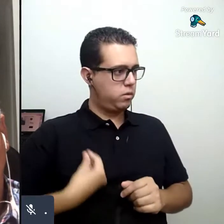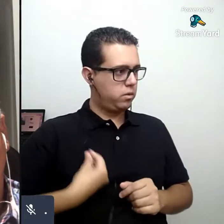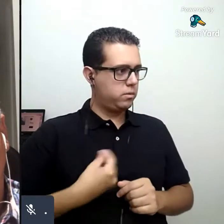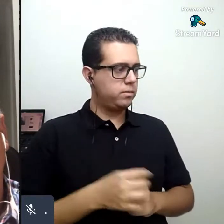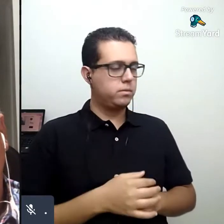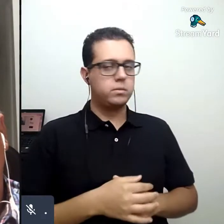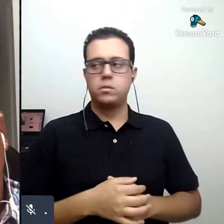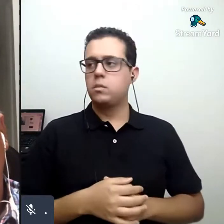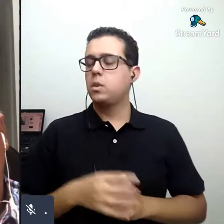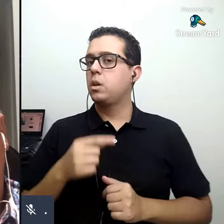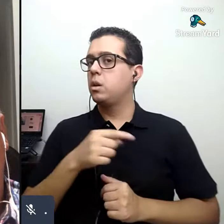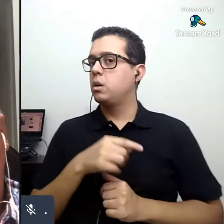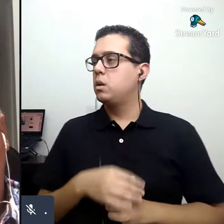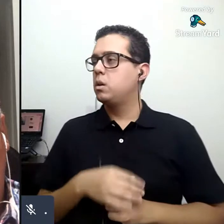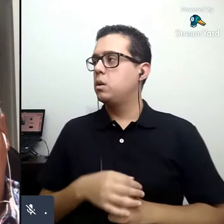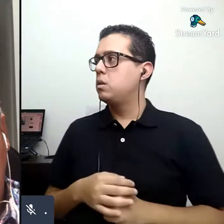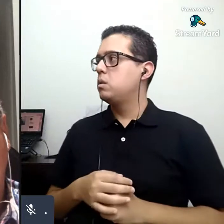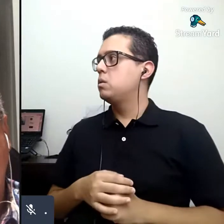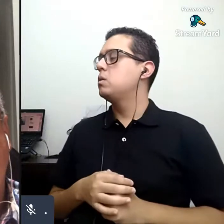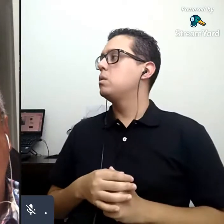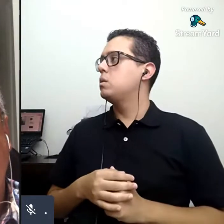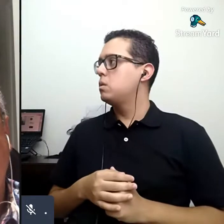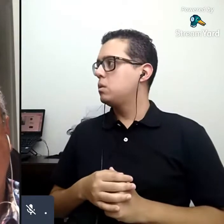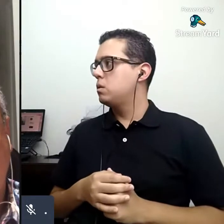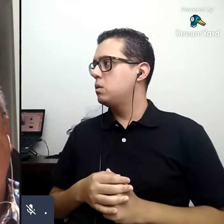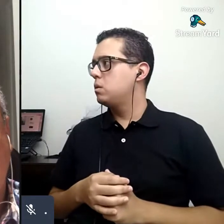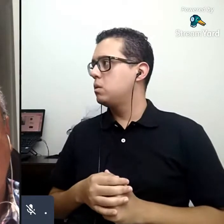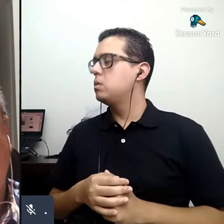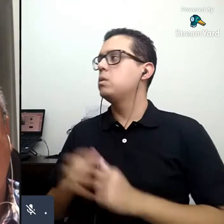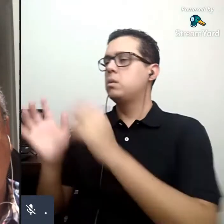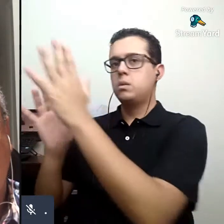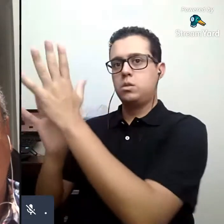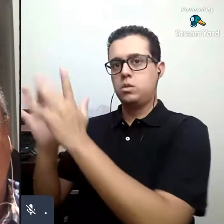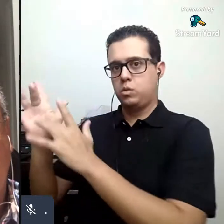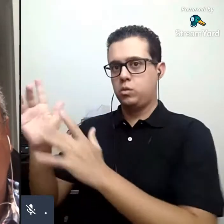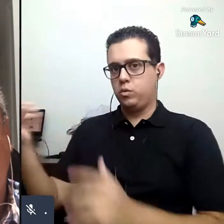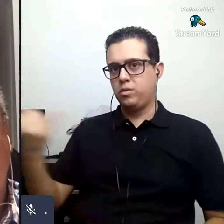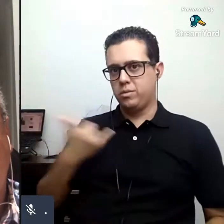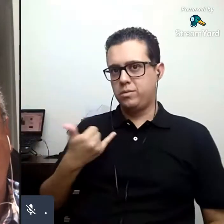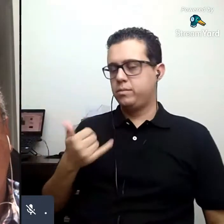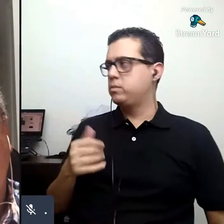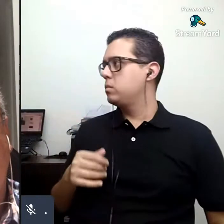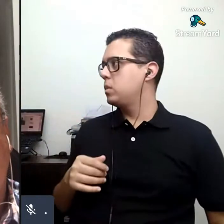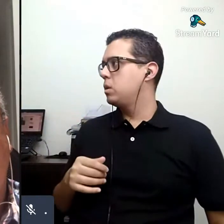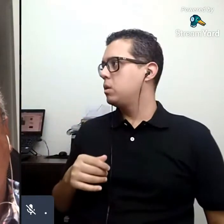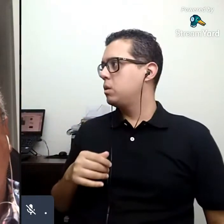ele simplesmente ouve a palavra de Jesus e crê.